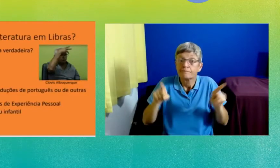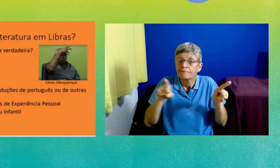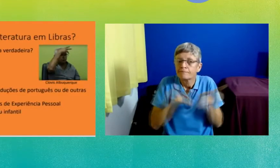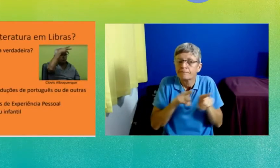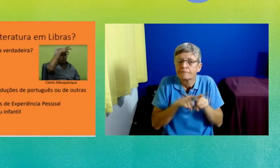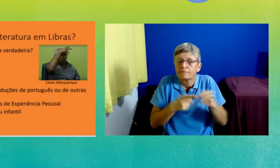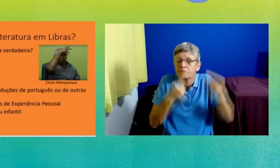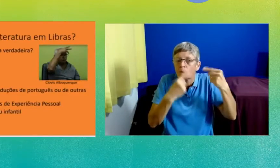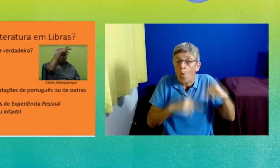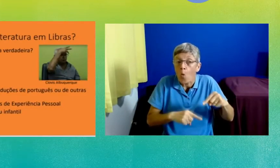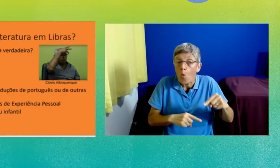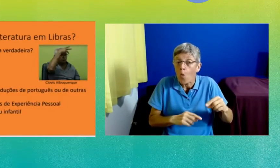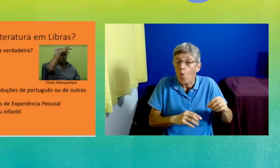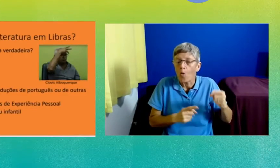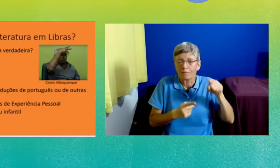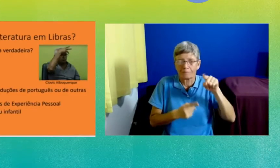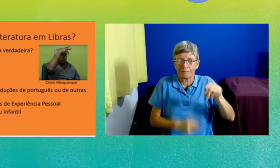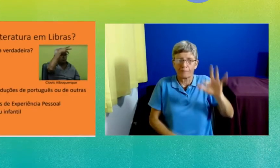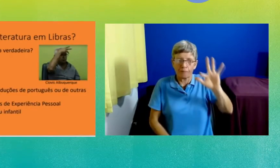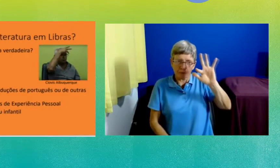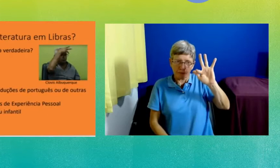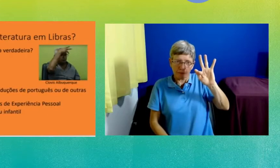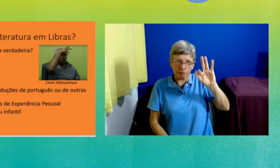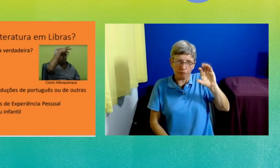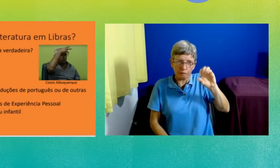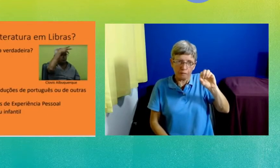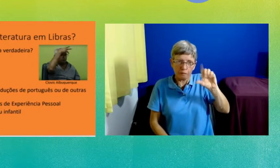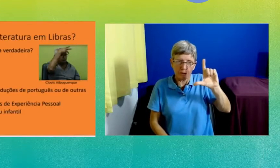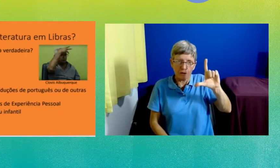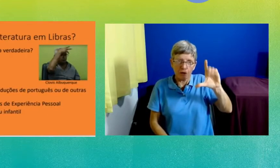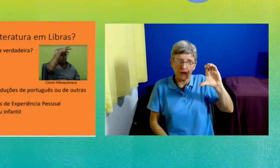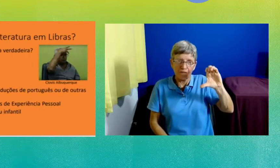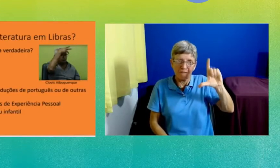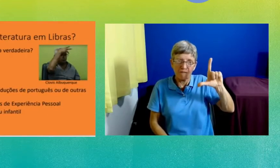sim, participar, fazer participação.